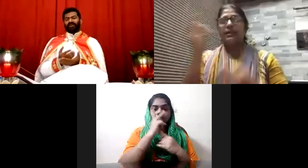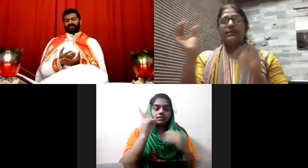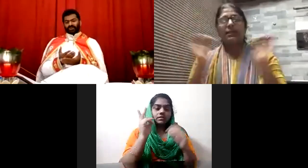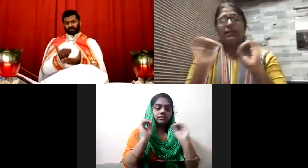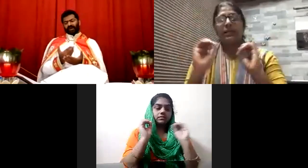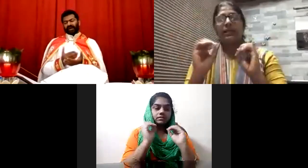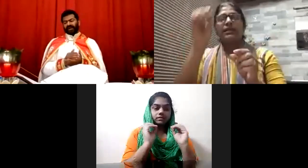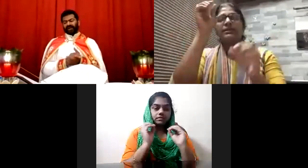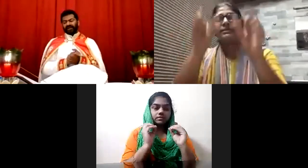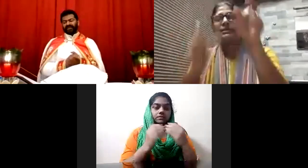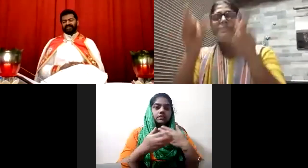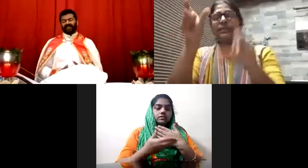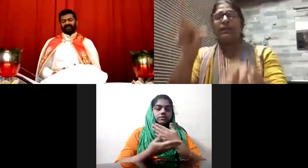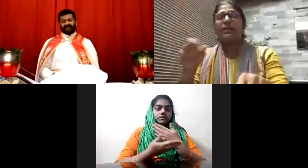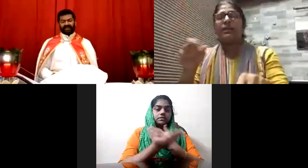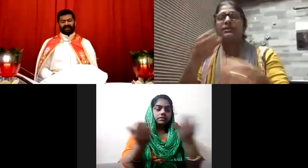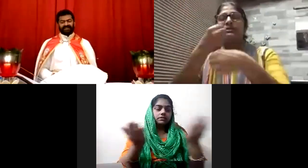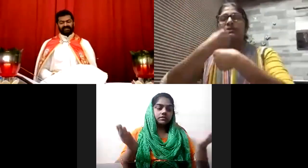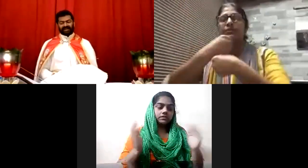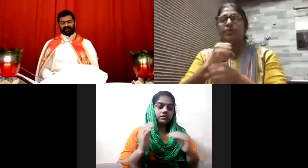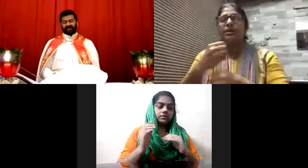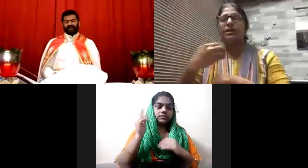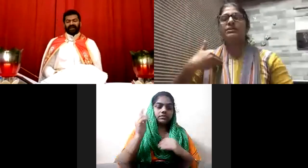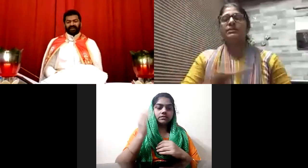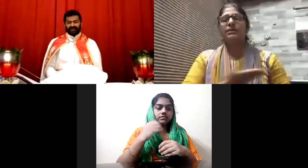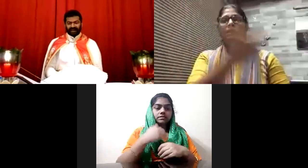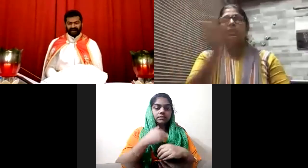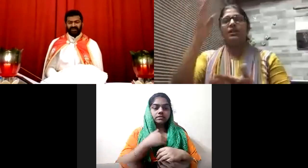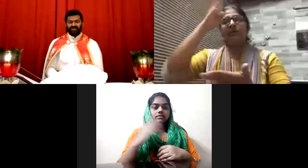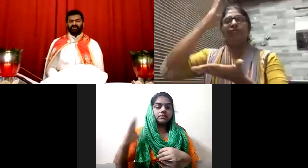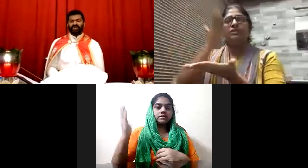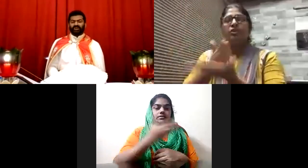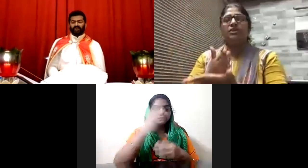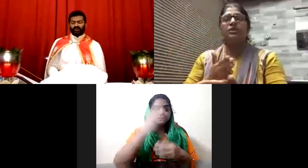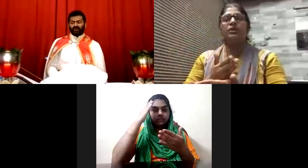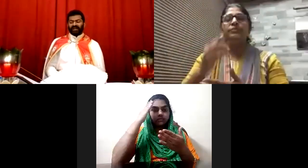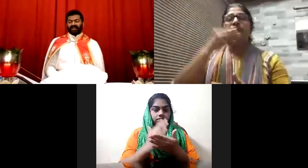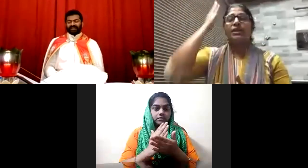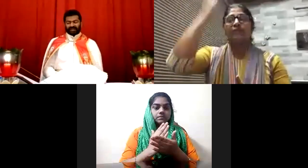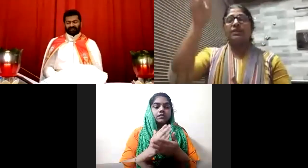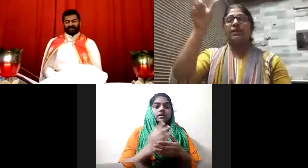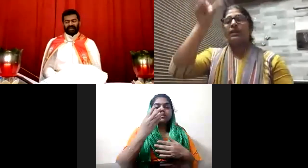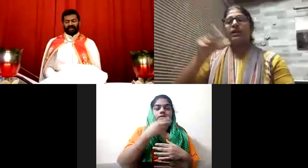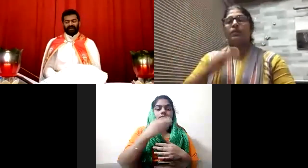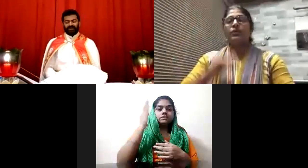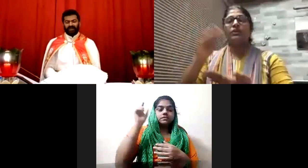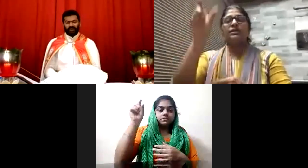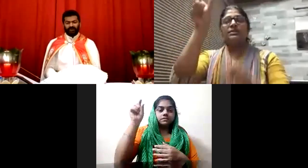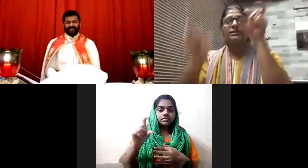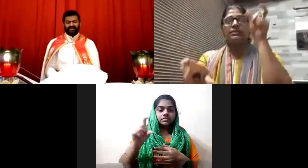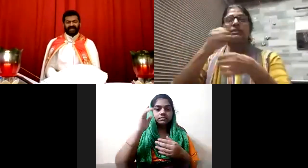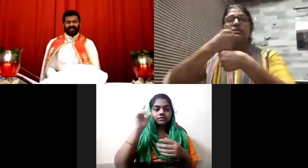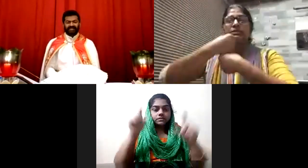ദൃശ്യവും അദൃശ്യവുമായ സ്ഥലത്തിന്റെ സൃഷ്ടാവിൽ ഞങ്ങൾ വിശ്വസിക്കുന്നു. ദൈവത്തിന്റെ